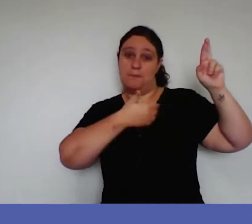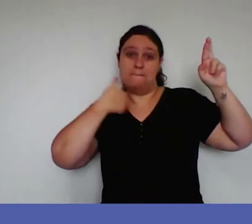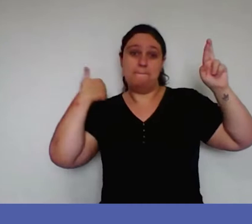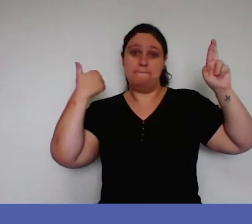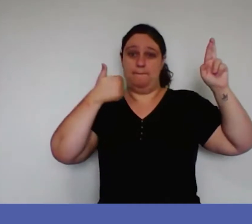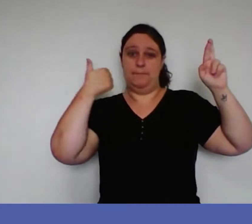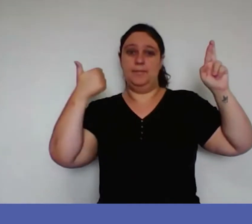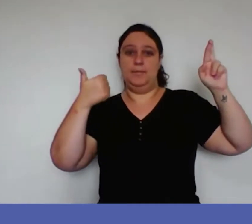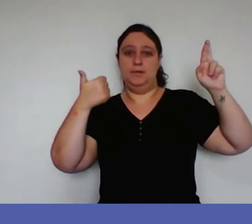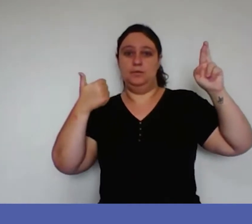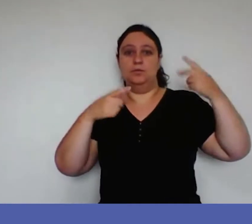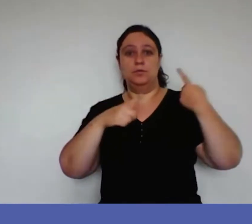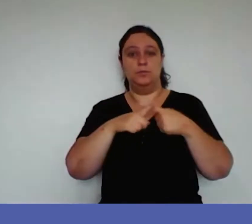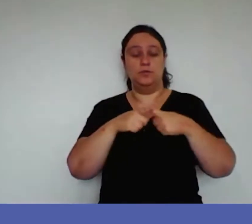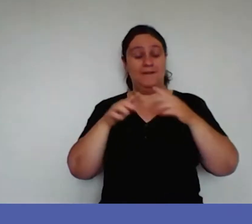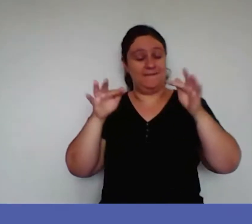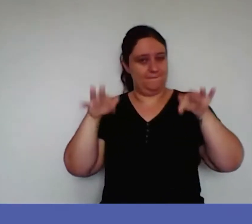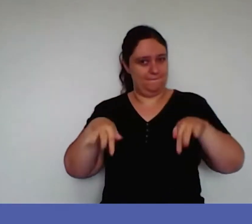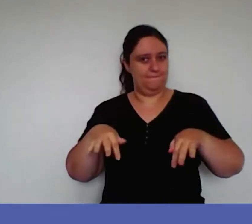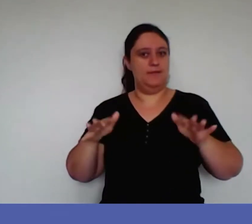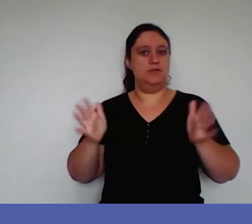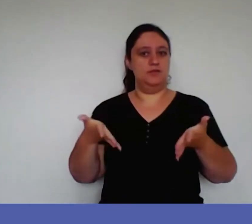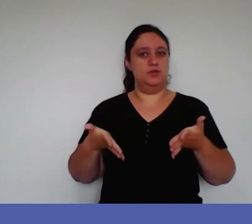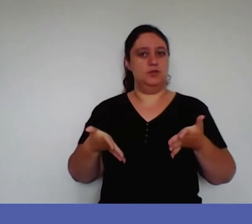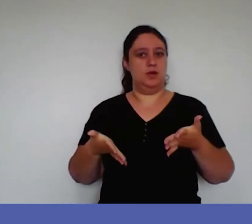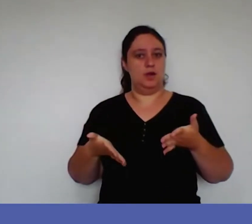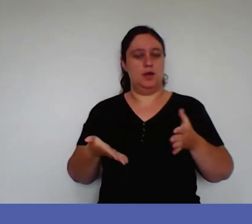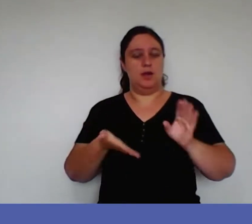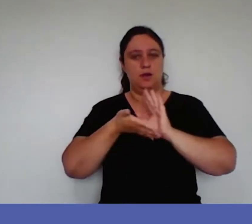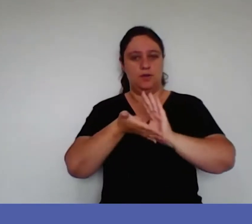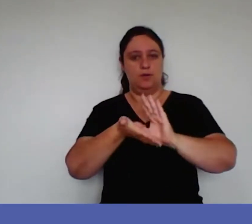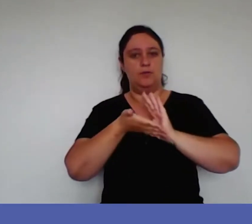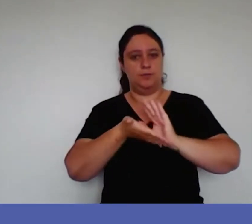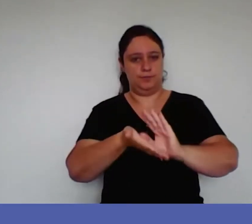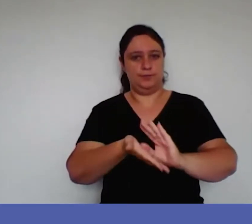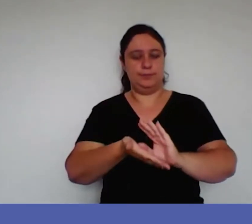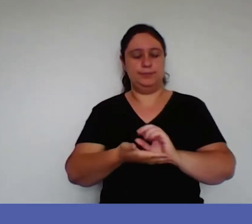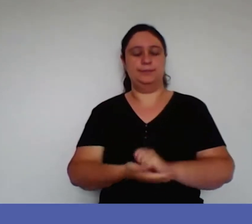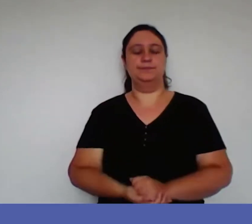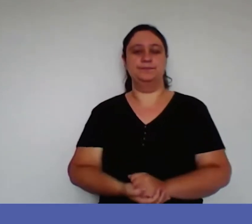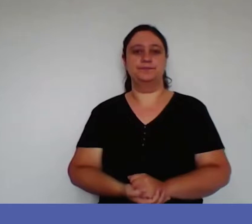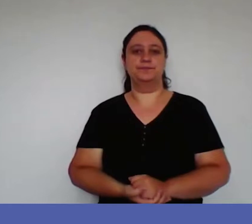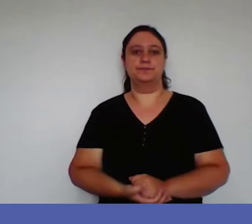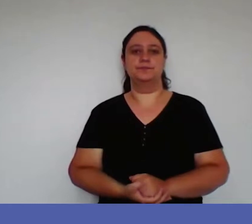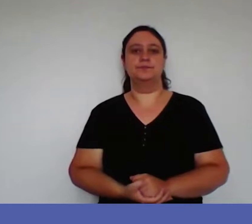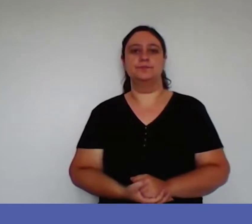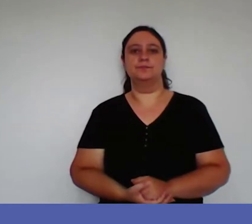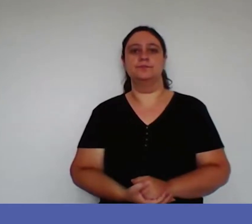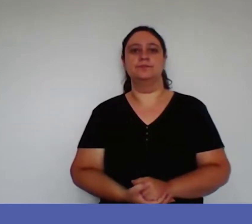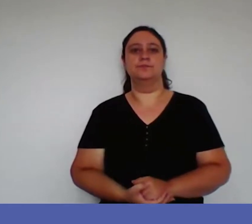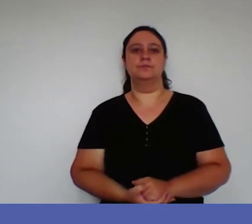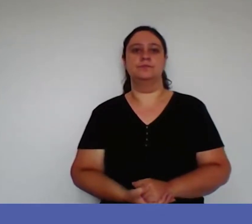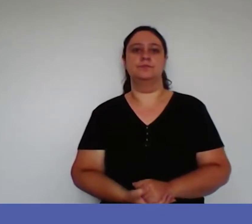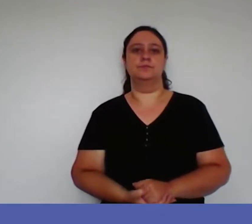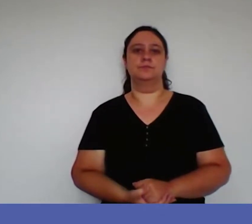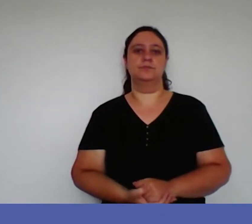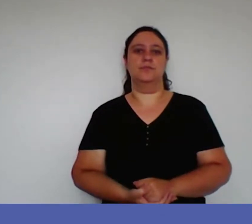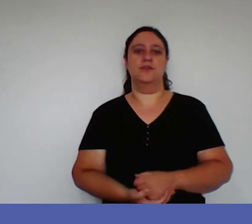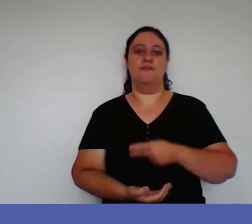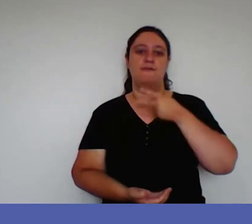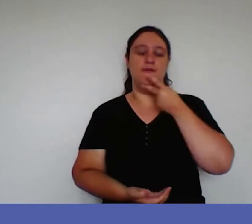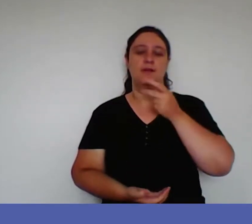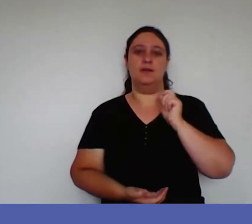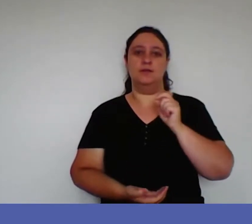hora, turbinou a comportagem dinâmica, eu disse para o gerente da